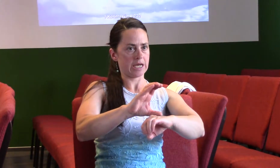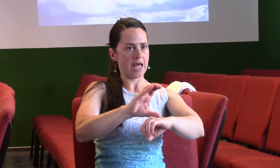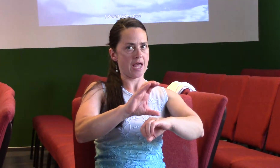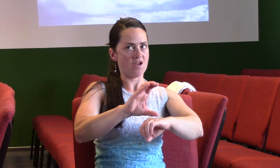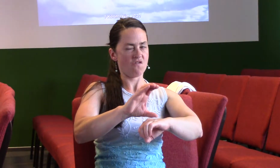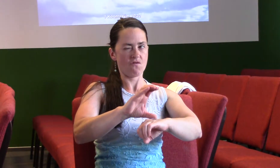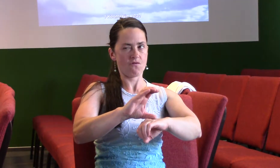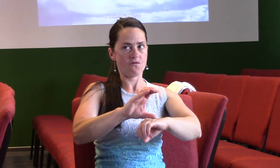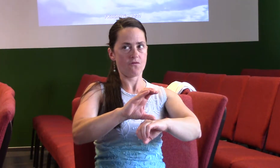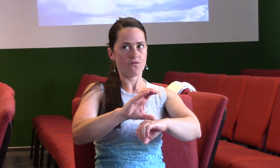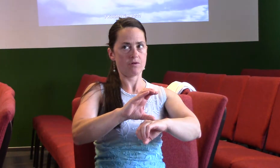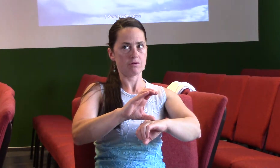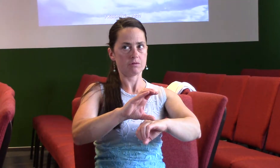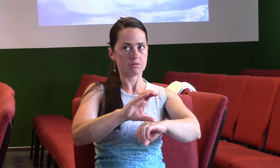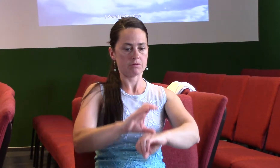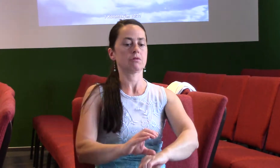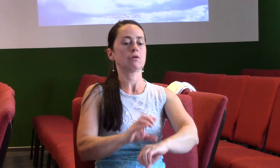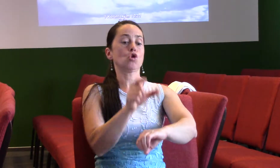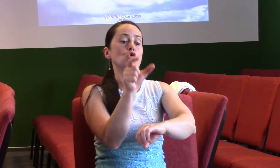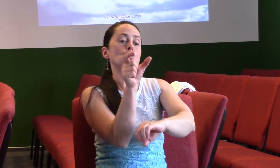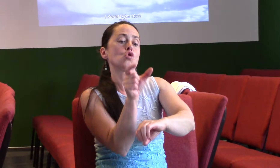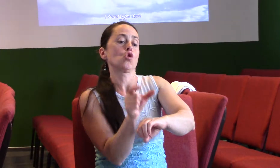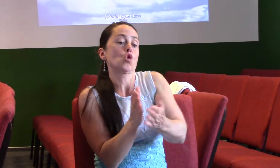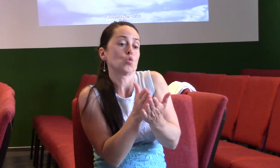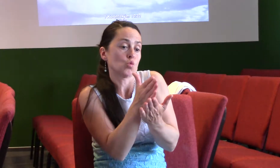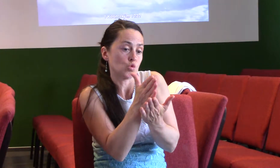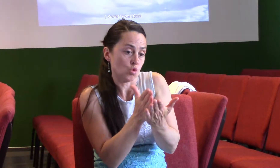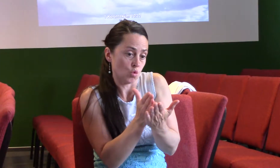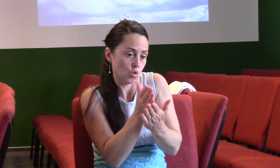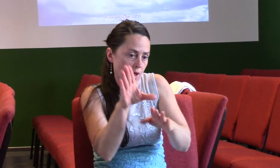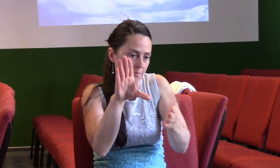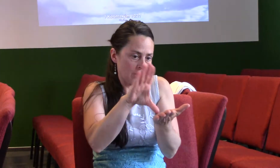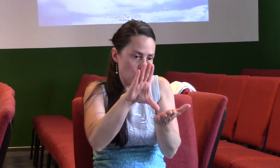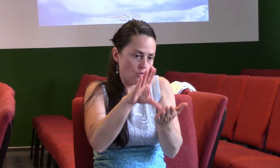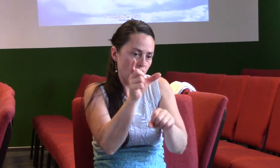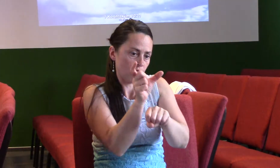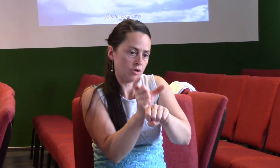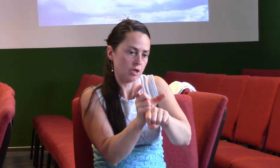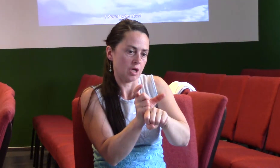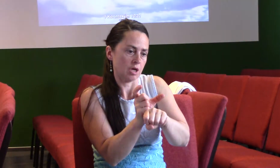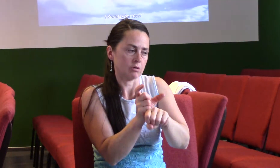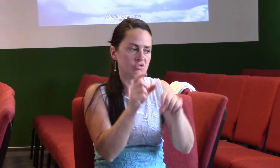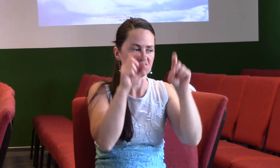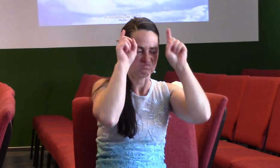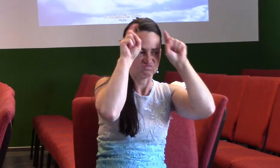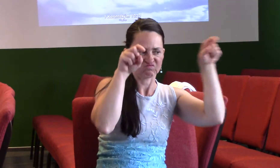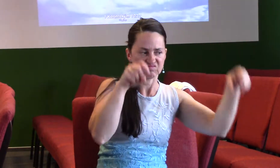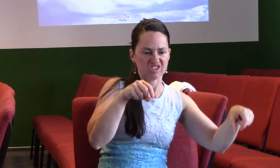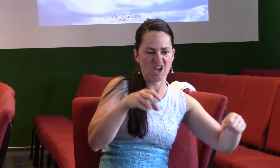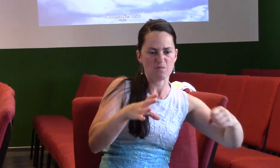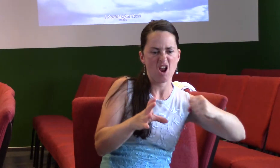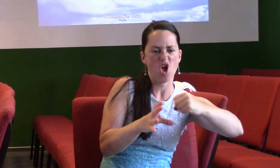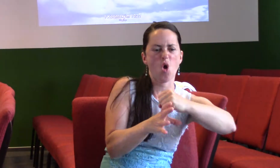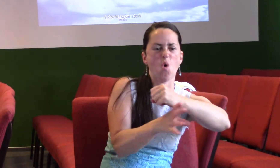ukrást, vyrvat ho z toho zboru, tak my máme právo, aby jsme žádali očkodnění